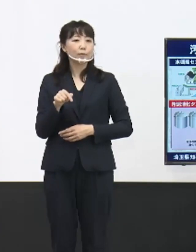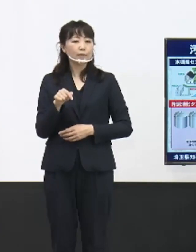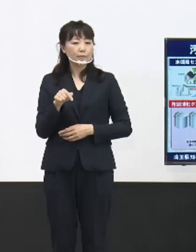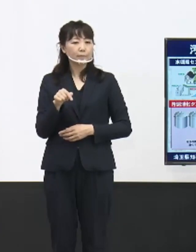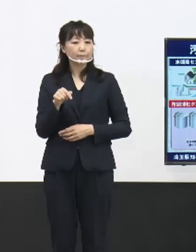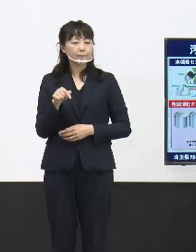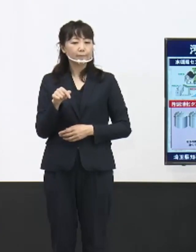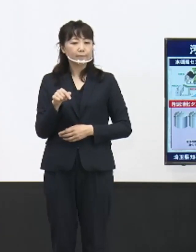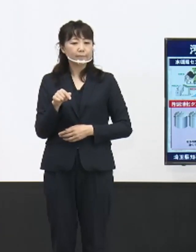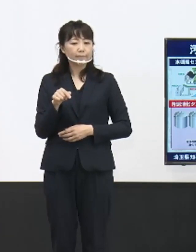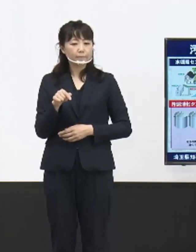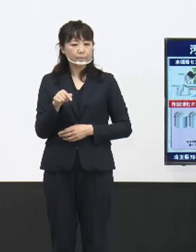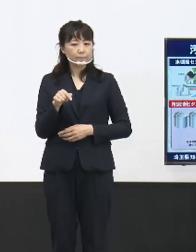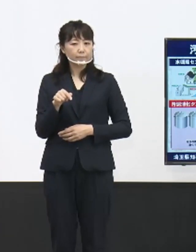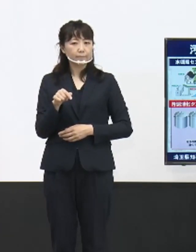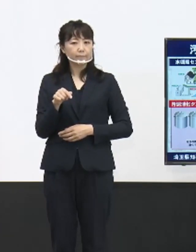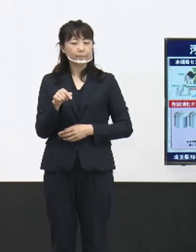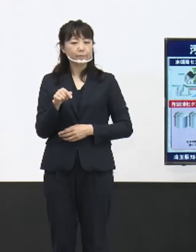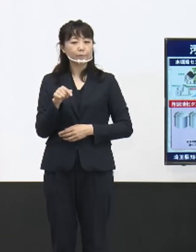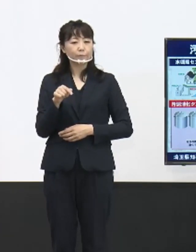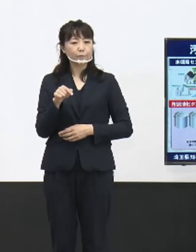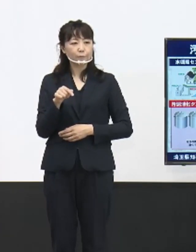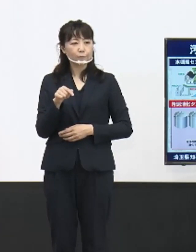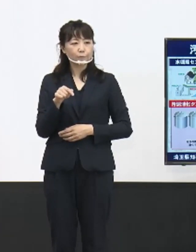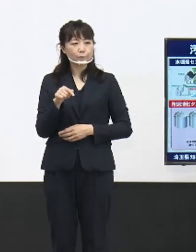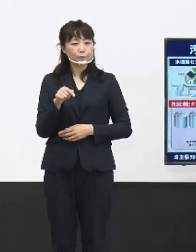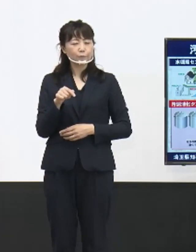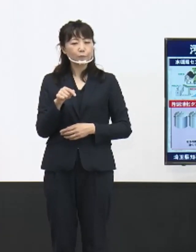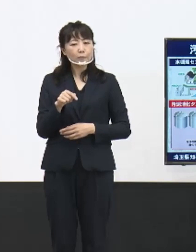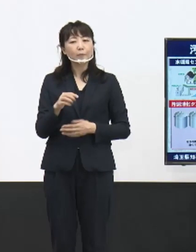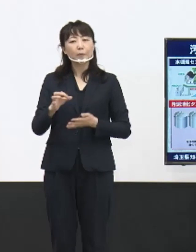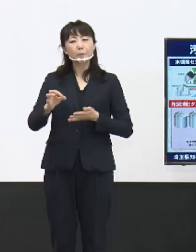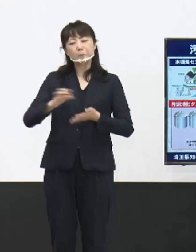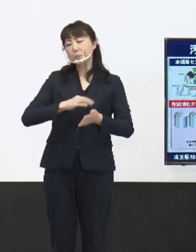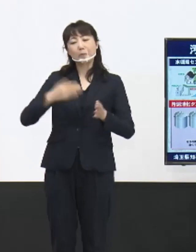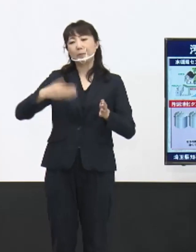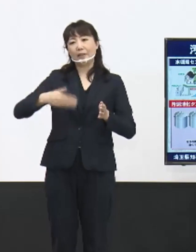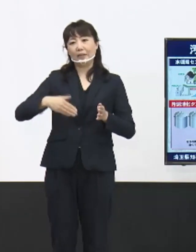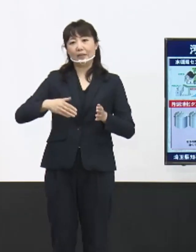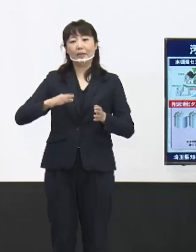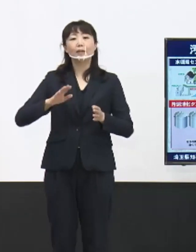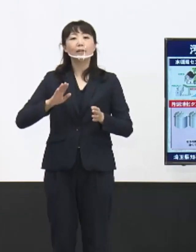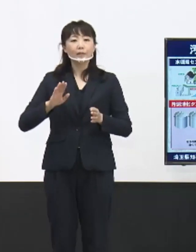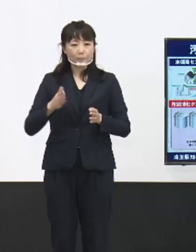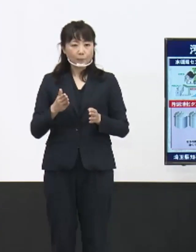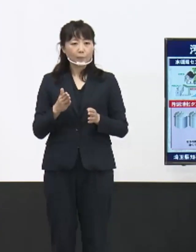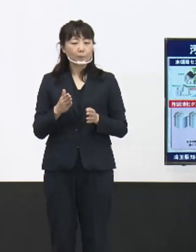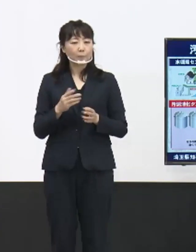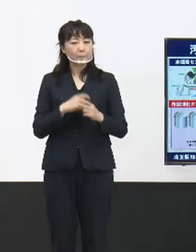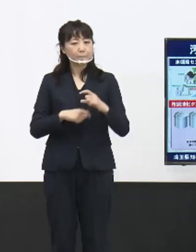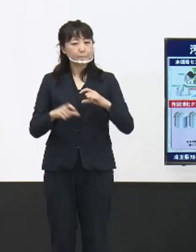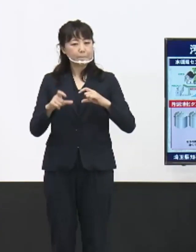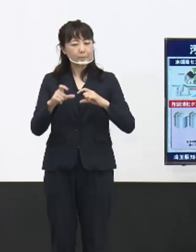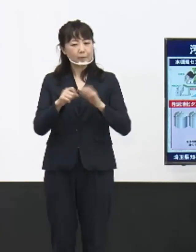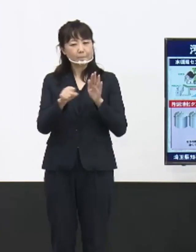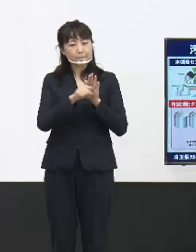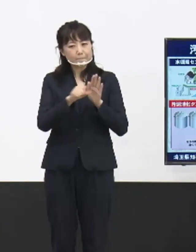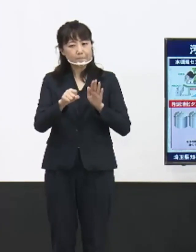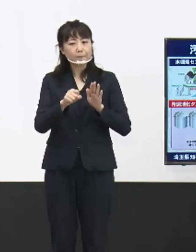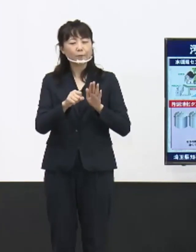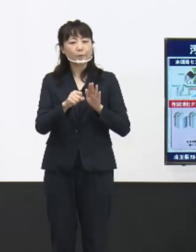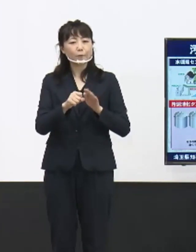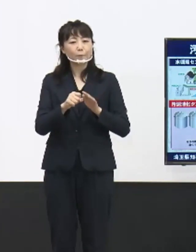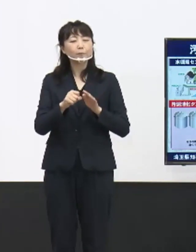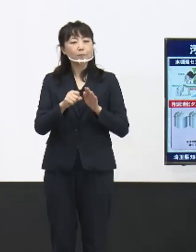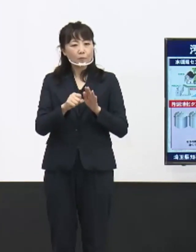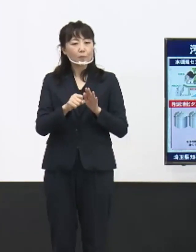決してこれがビジネスベースではまだないんですけれども、しかしながらより効率的に